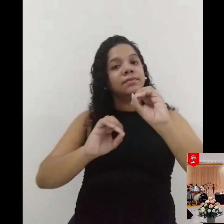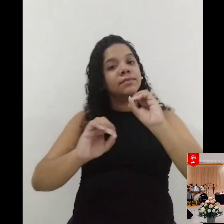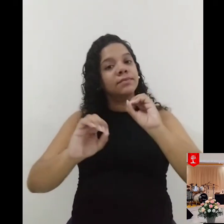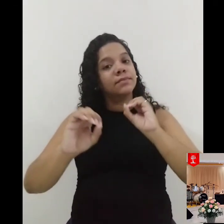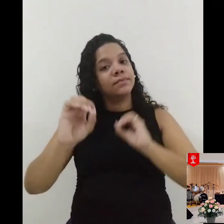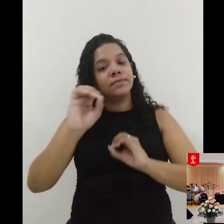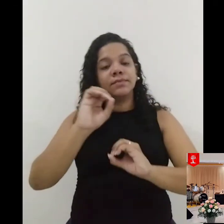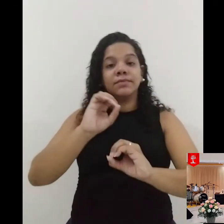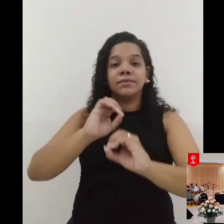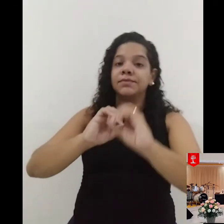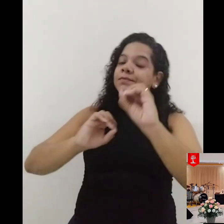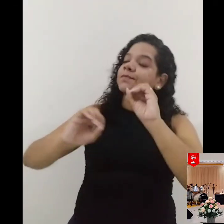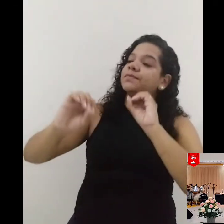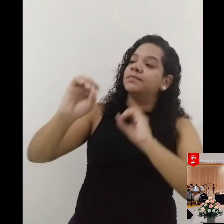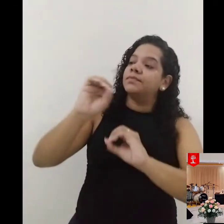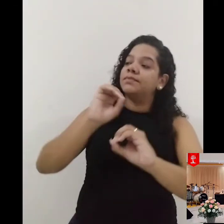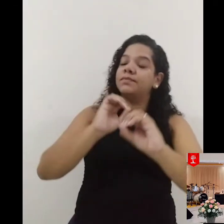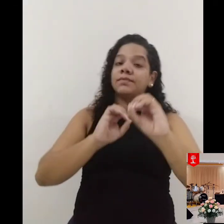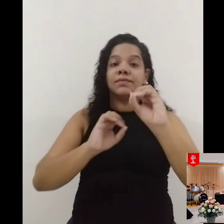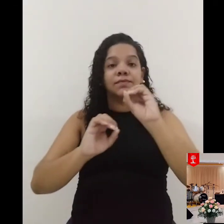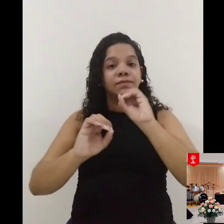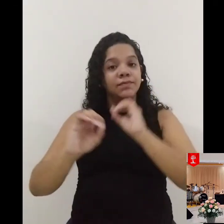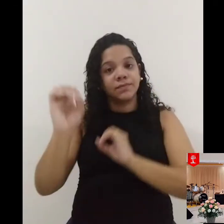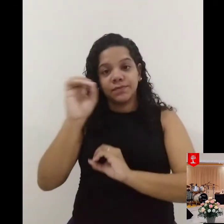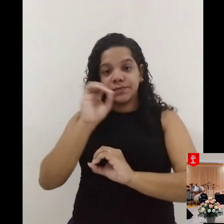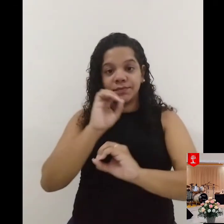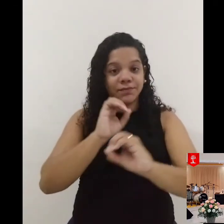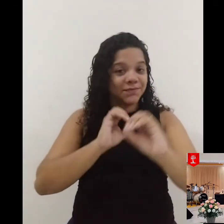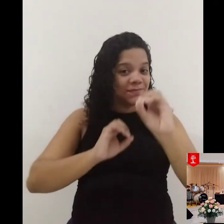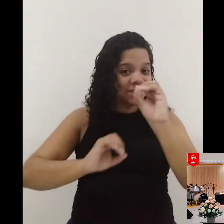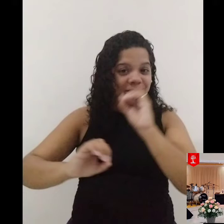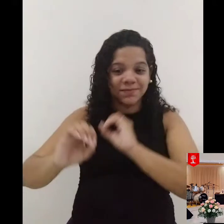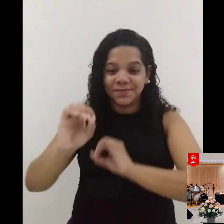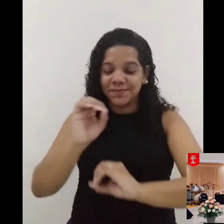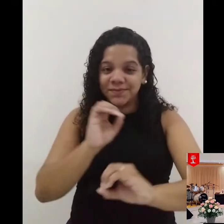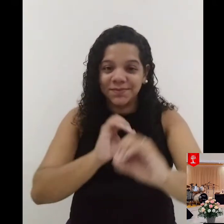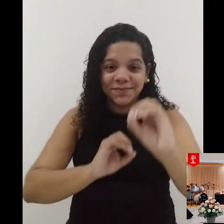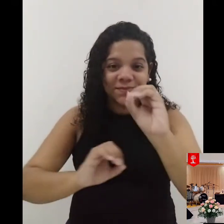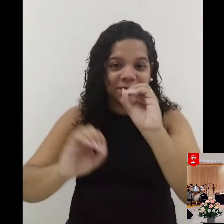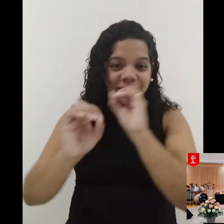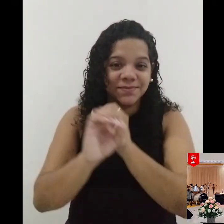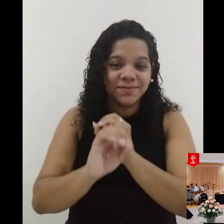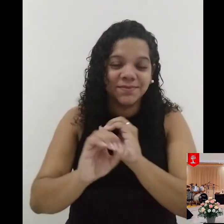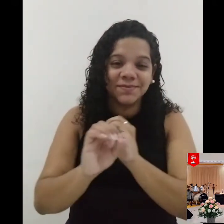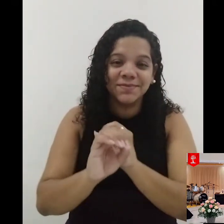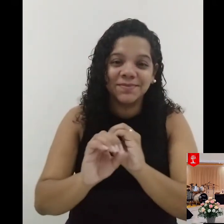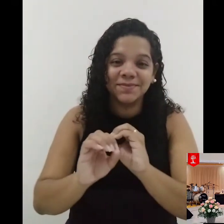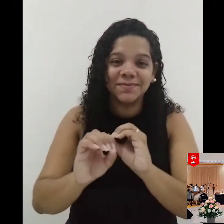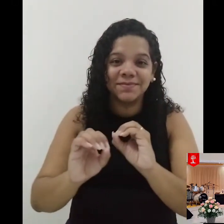E não há lugar melhor do que desfrutar da presença de Deus.